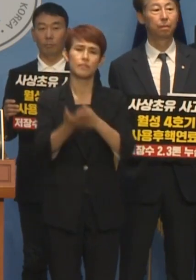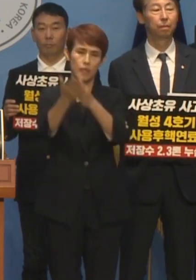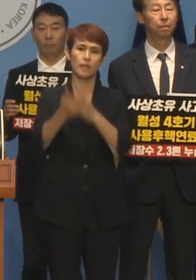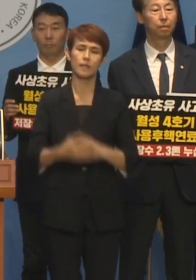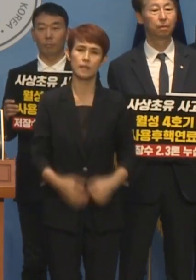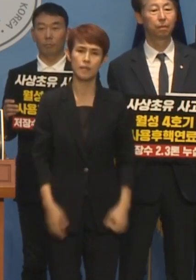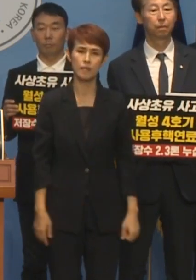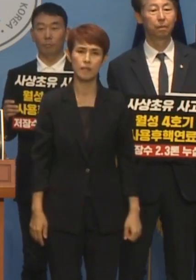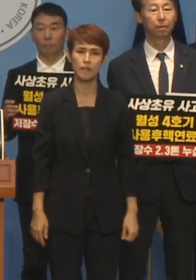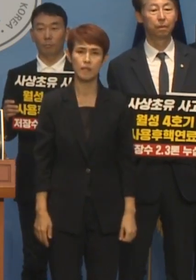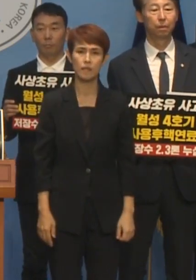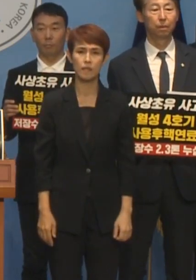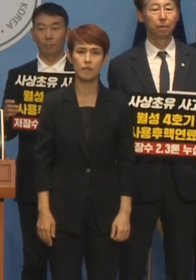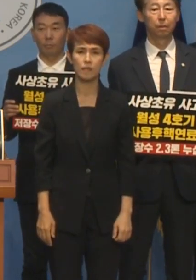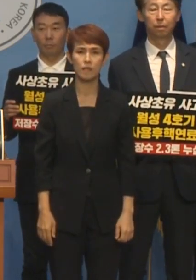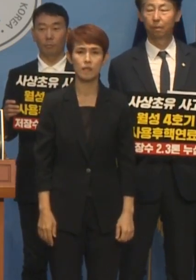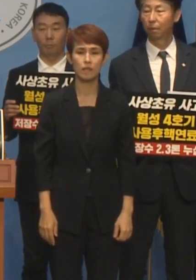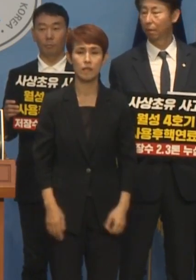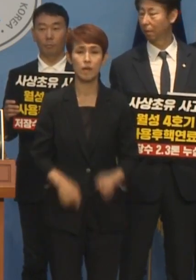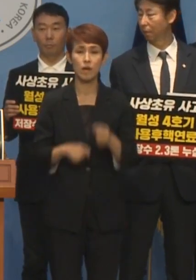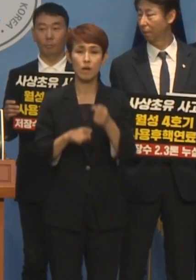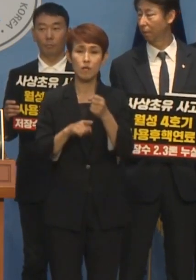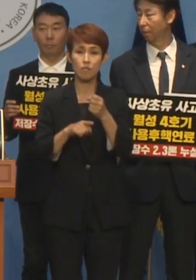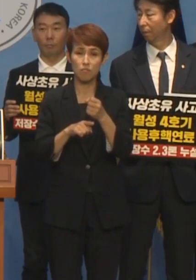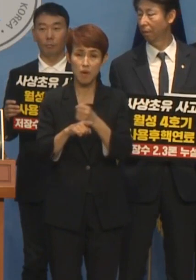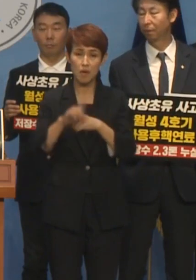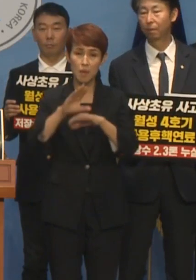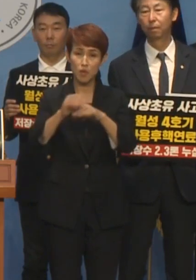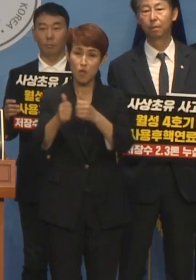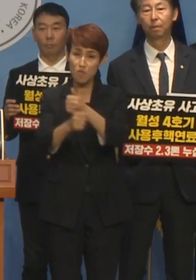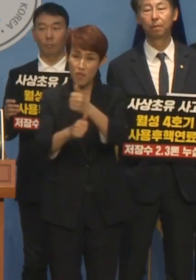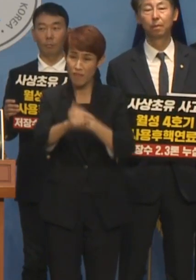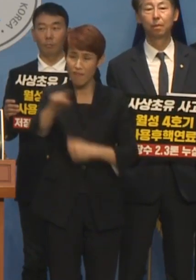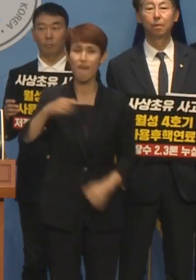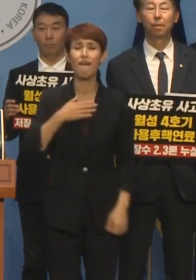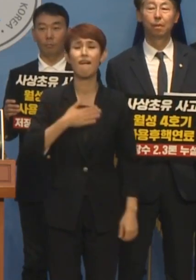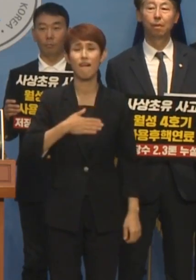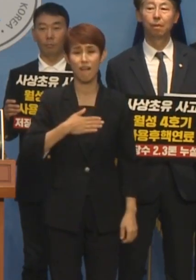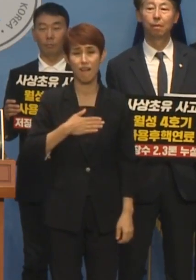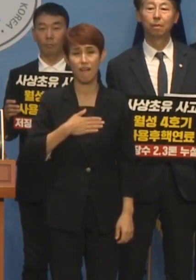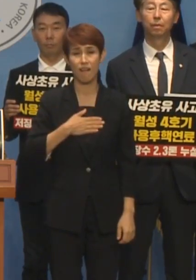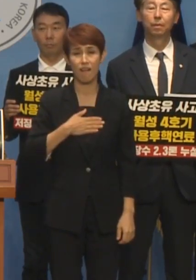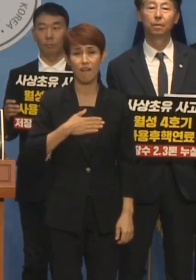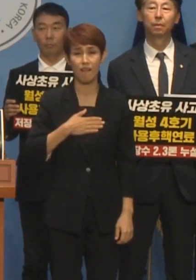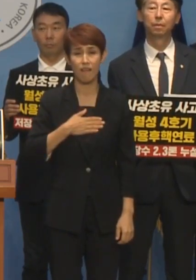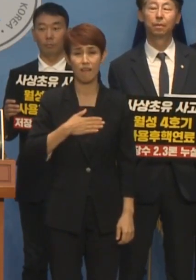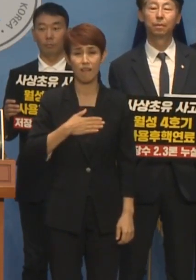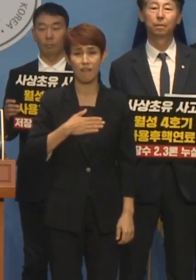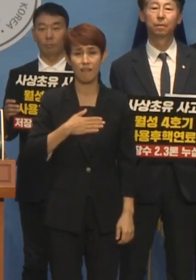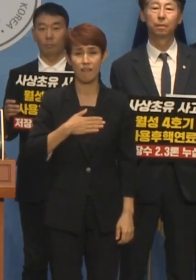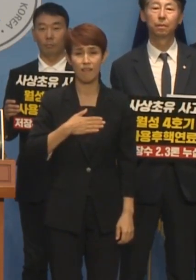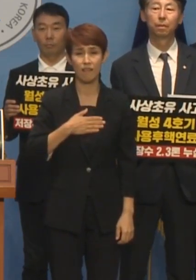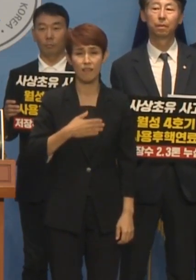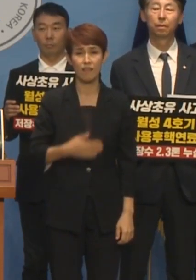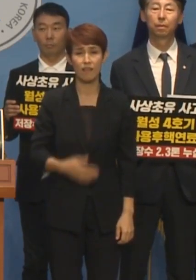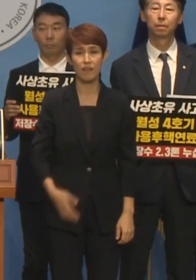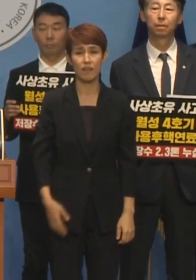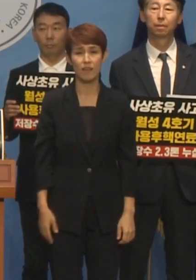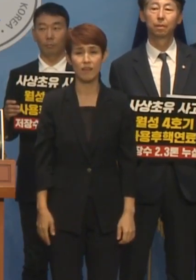그리고 과방위 위원님들 잘 하시겠지만 정말